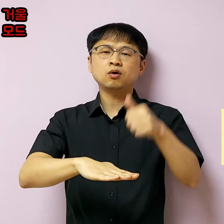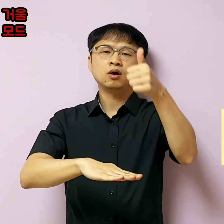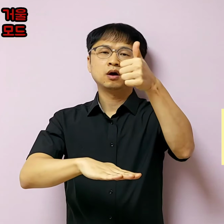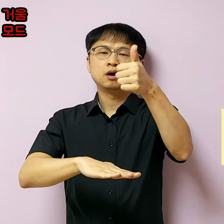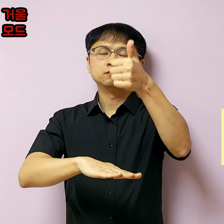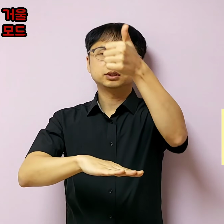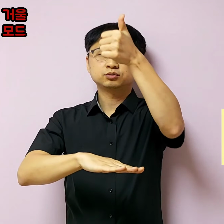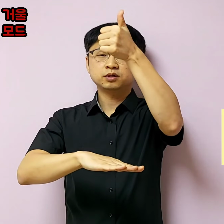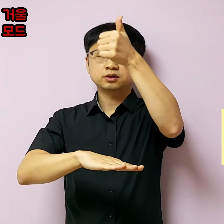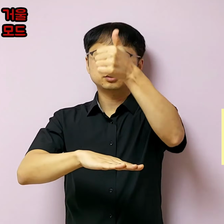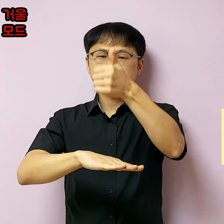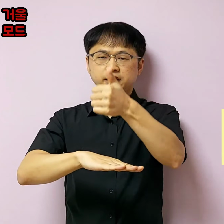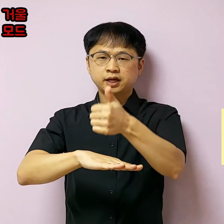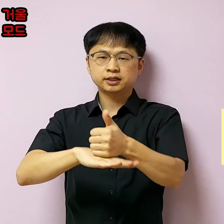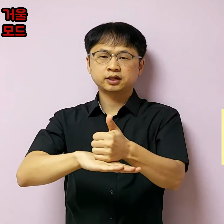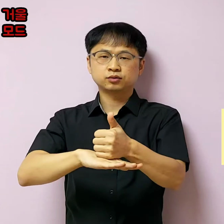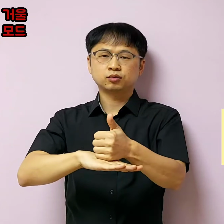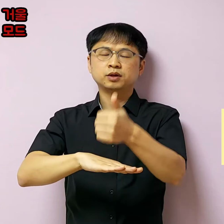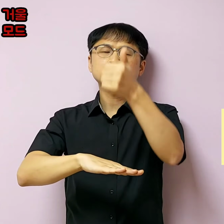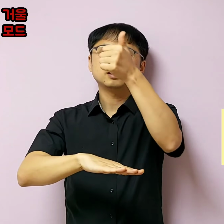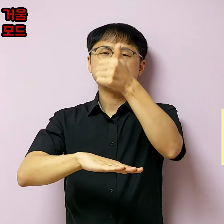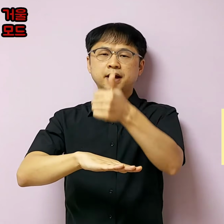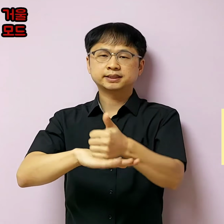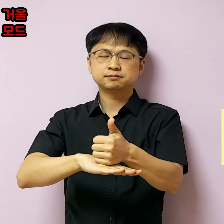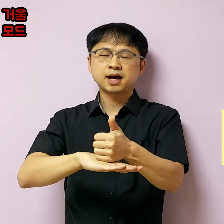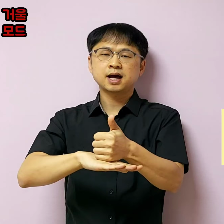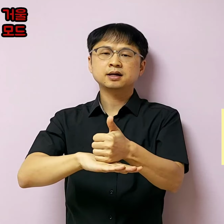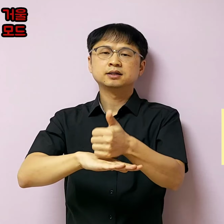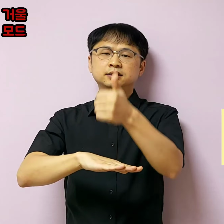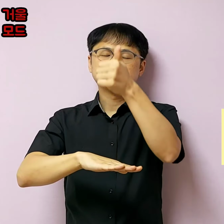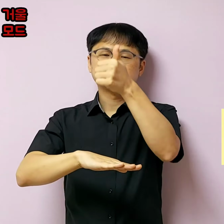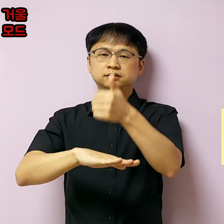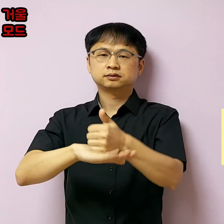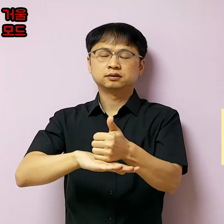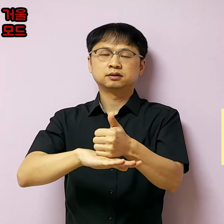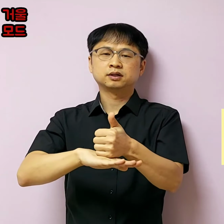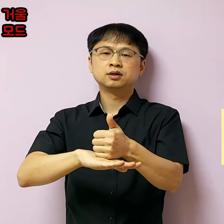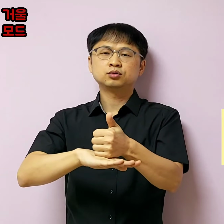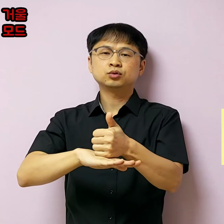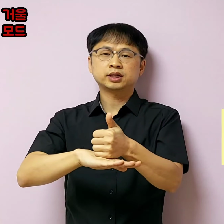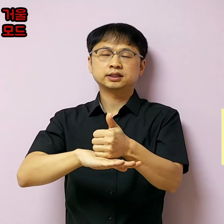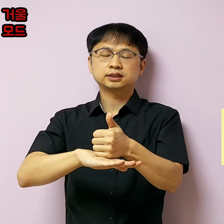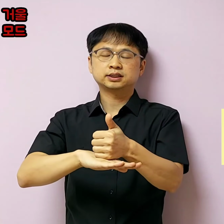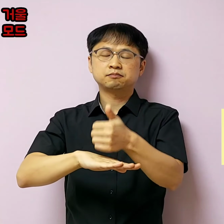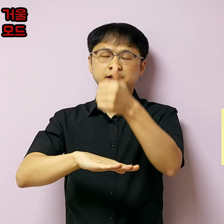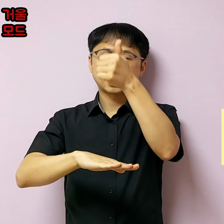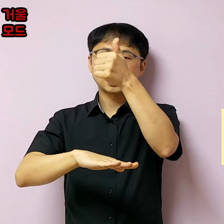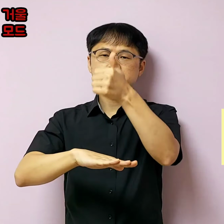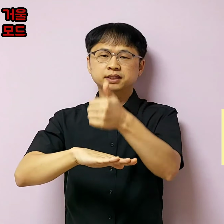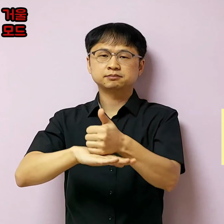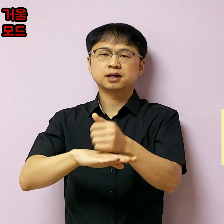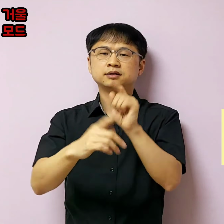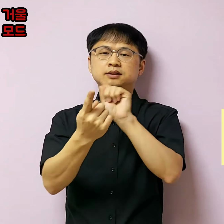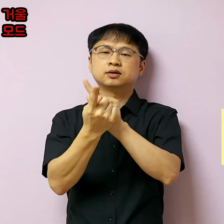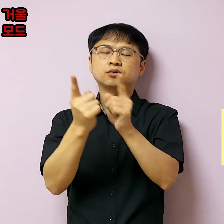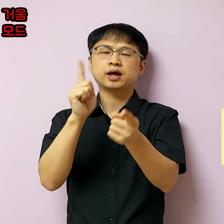내리고 엄지주먹을 그 위에 내려놓으면 마지막, 결국이란 뜻이 됩니다. 마지막.